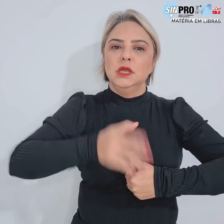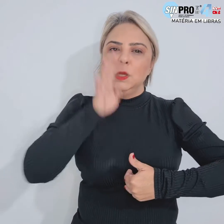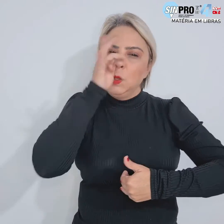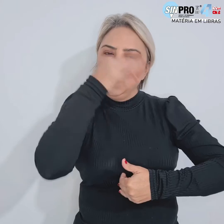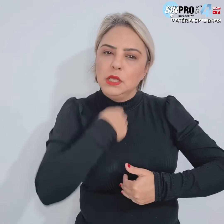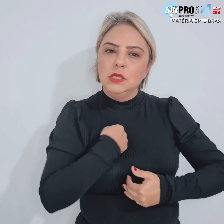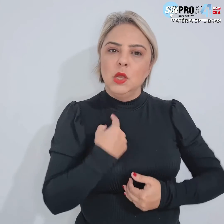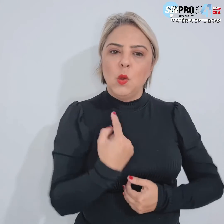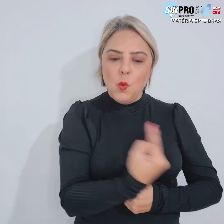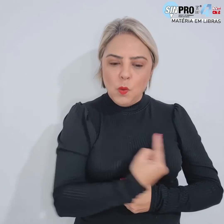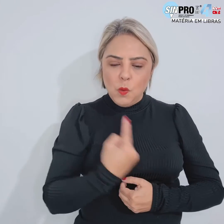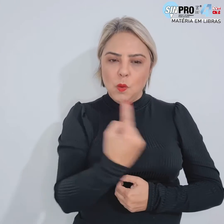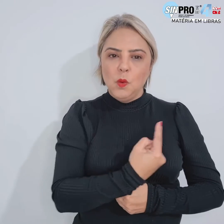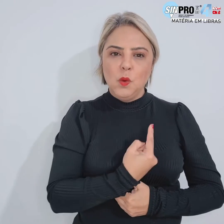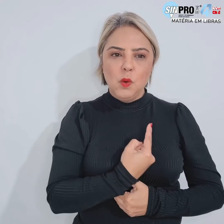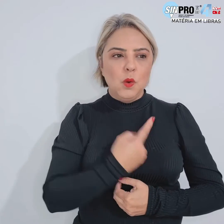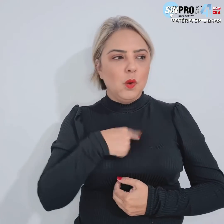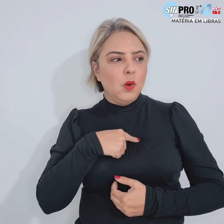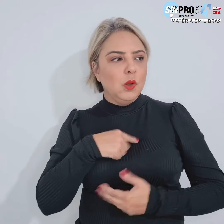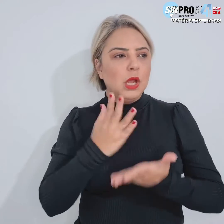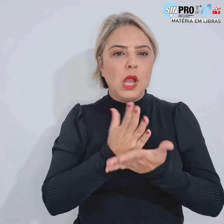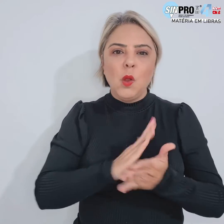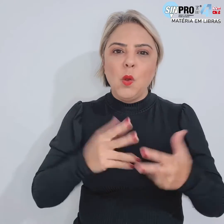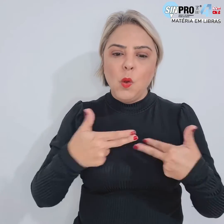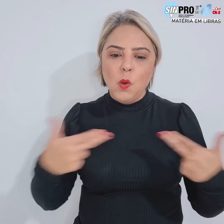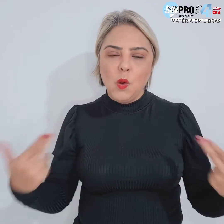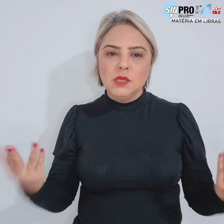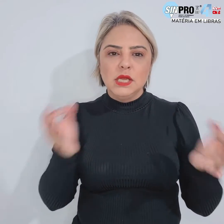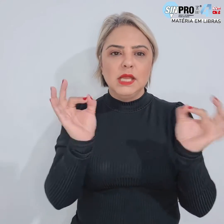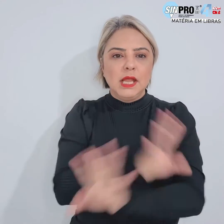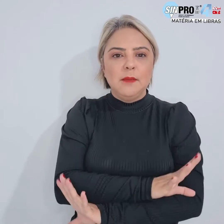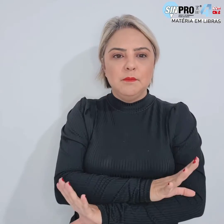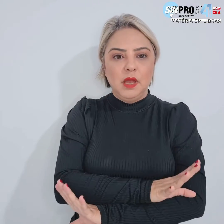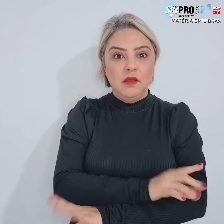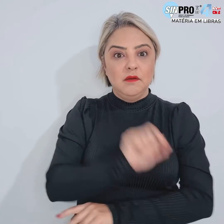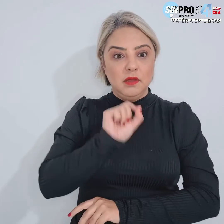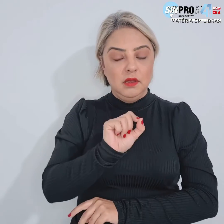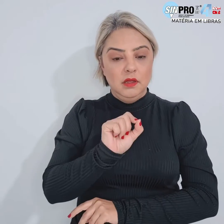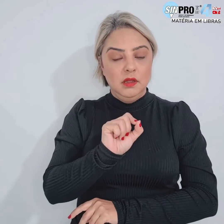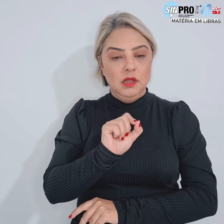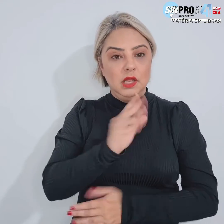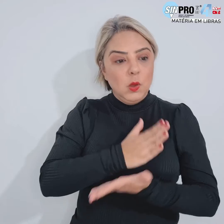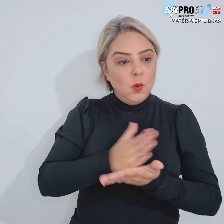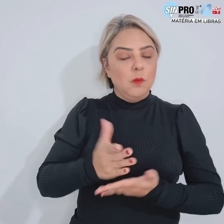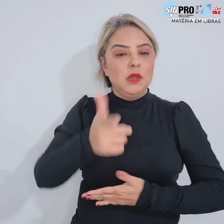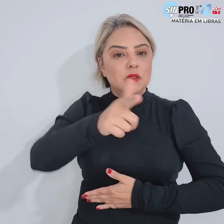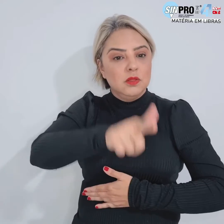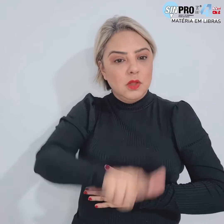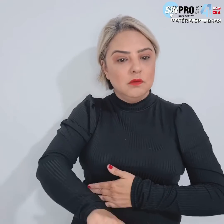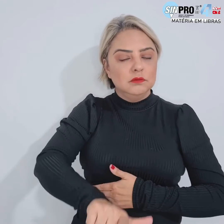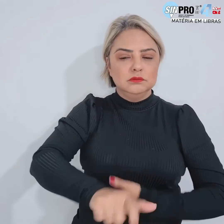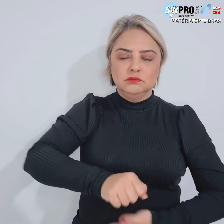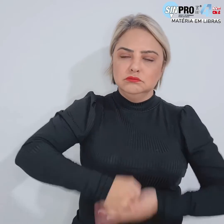instrumento capaz de dar um basta na festa marginal e de recomeçar as lutas necessárias